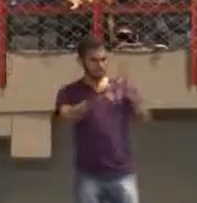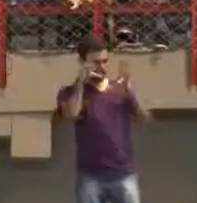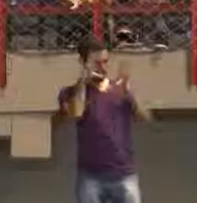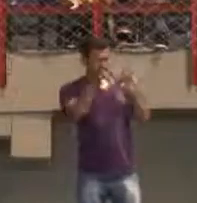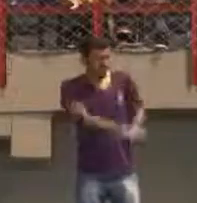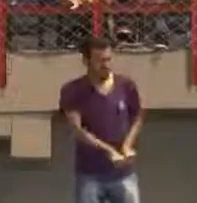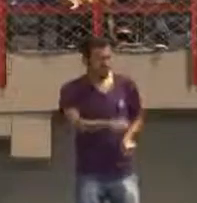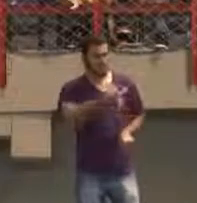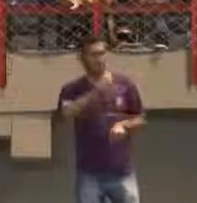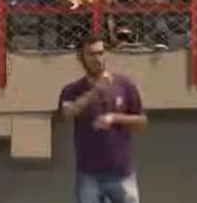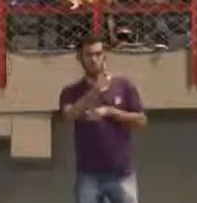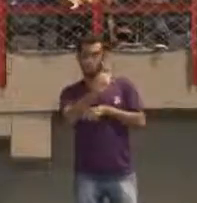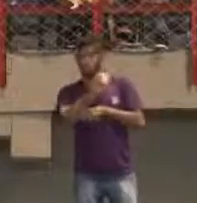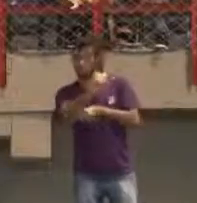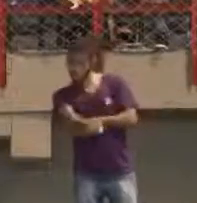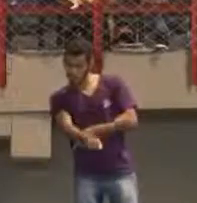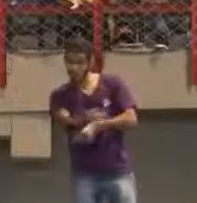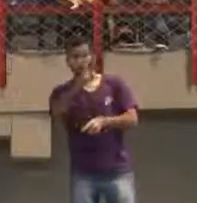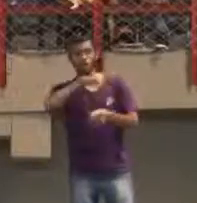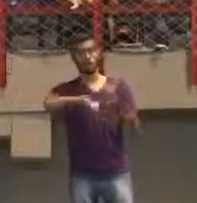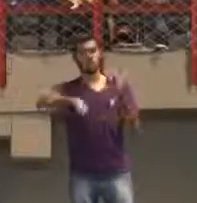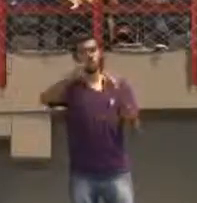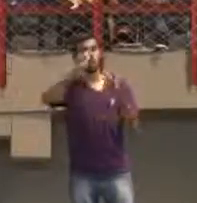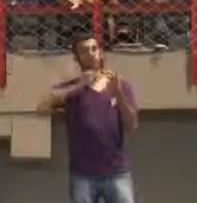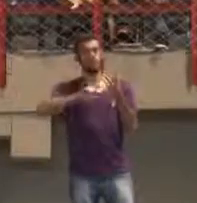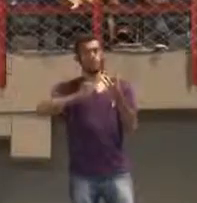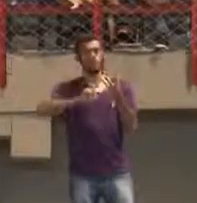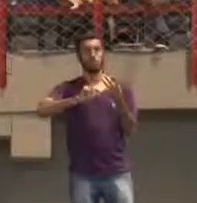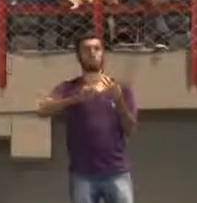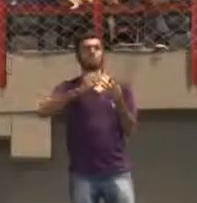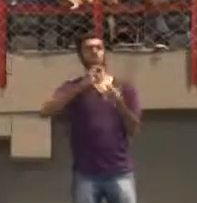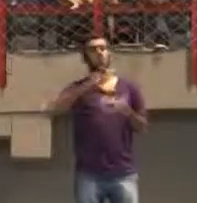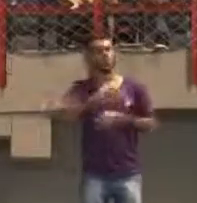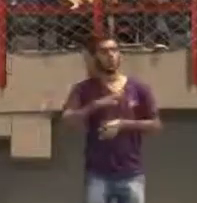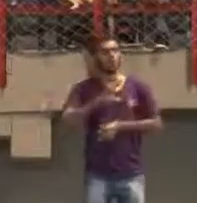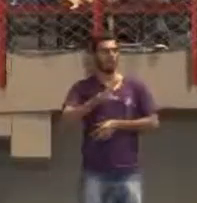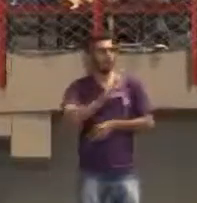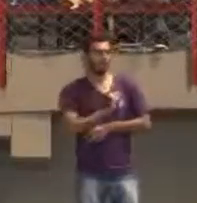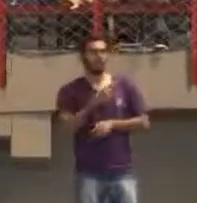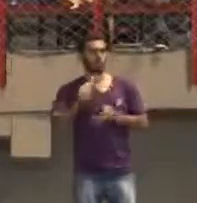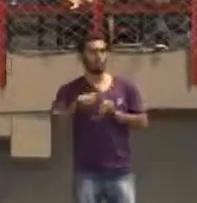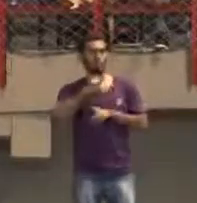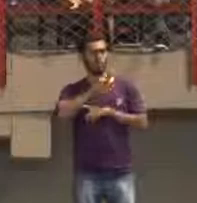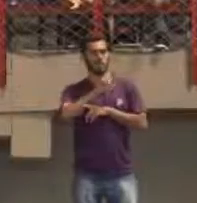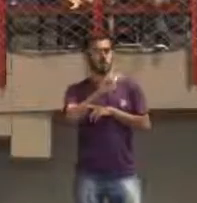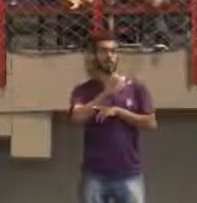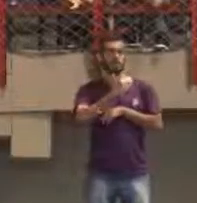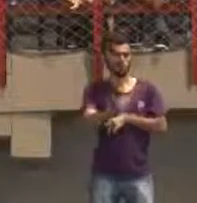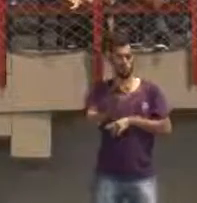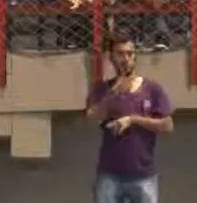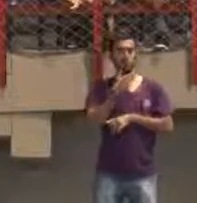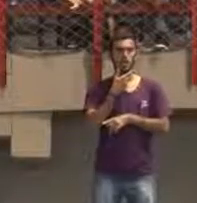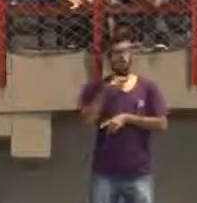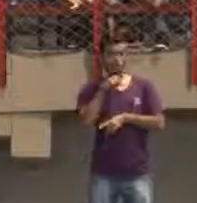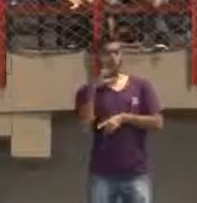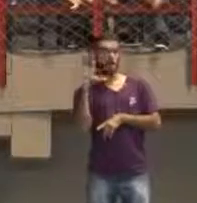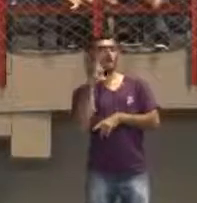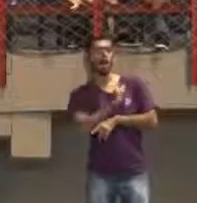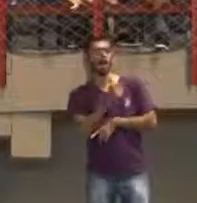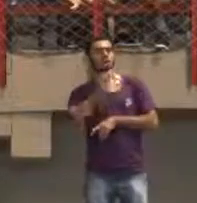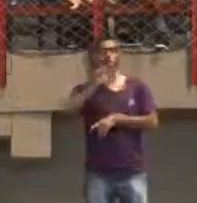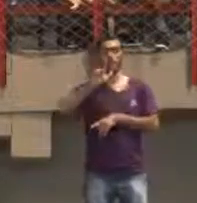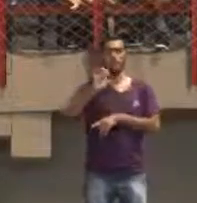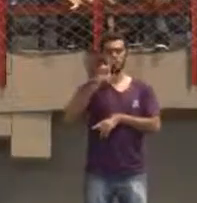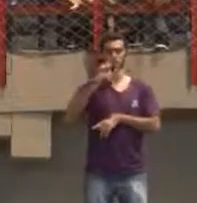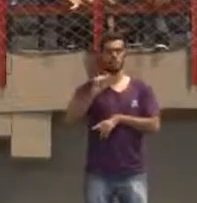da Meruoca e tem o romantismo porque a Luzia homem ela ama o Alexandre O Alexandre é preso no começo do livro